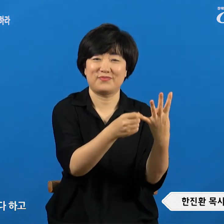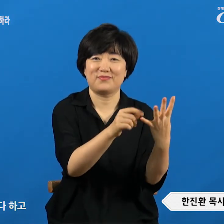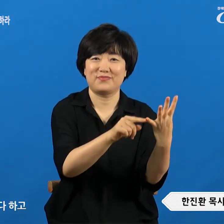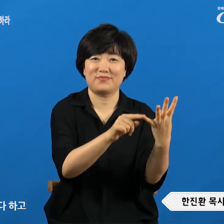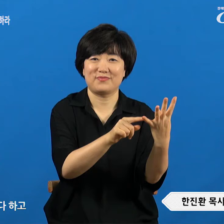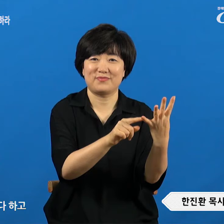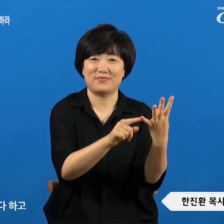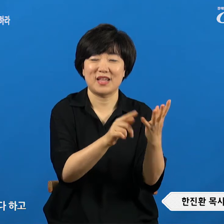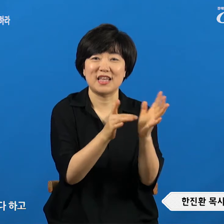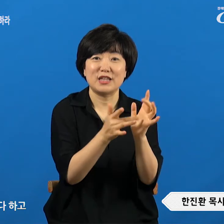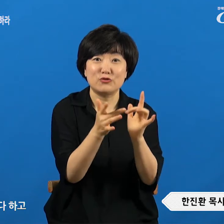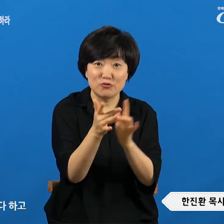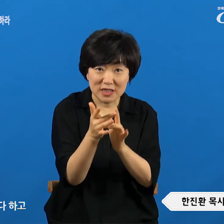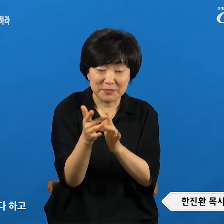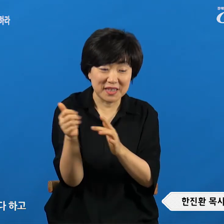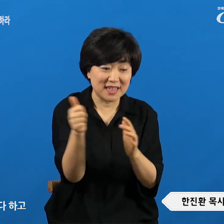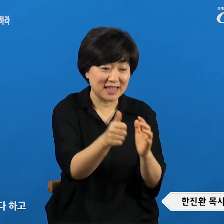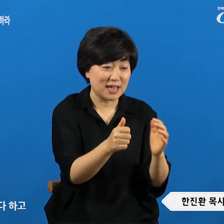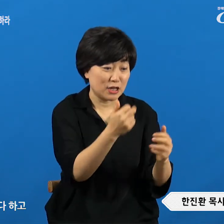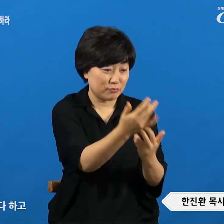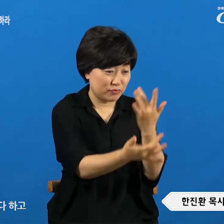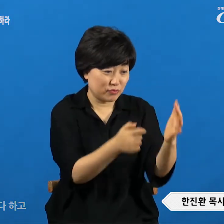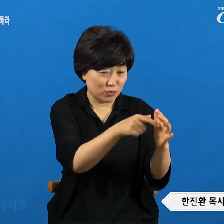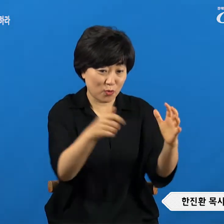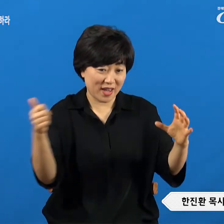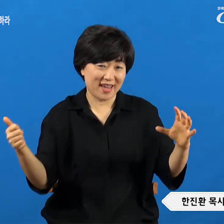예수님이 불 가운데 찾아오셨습니다.